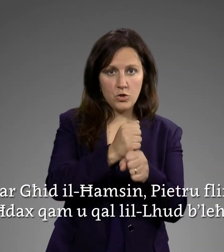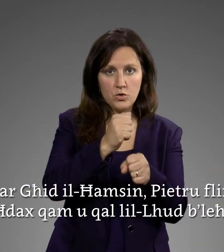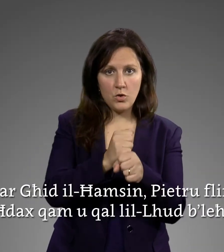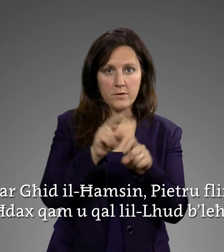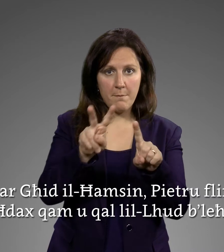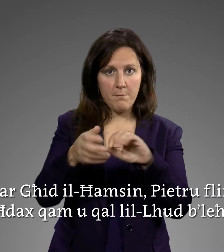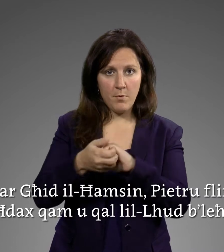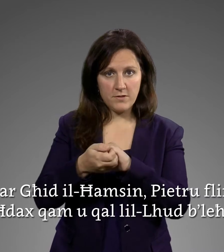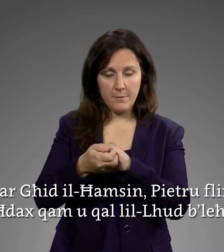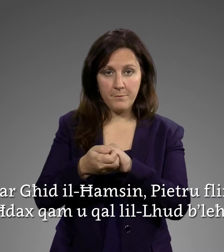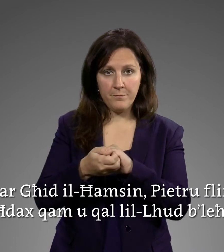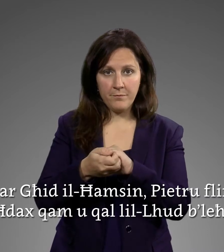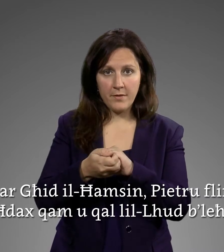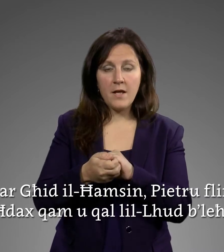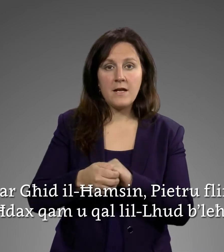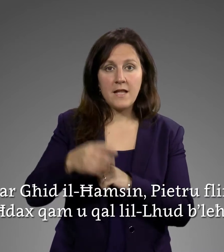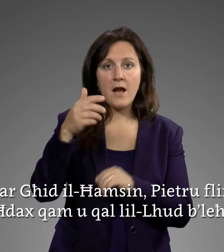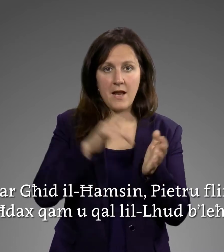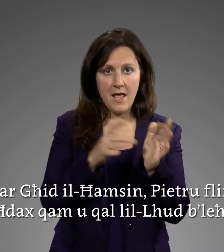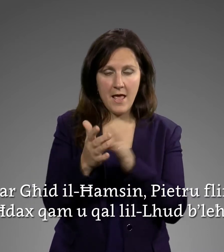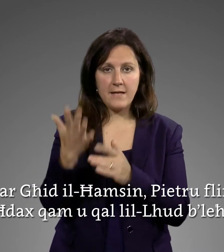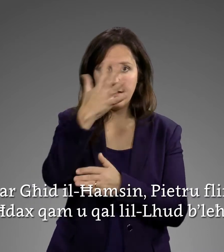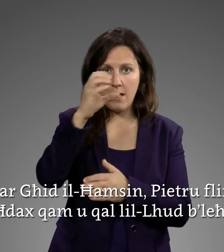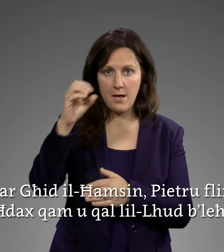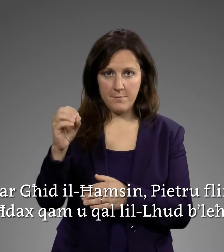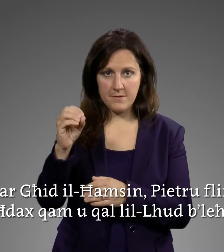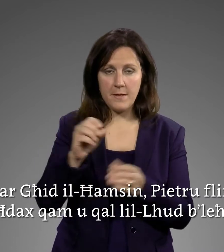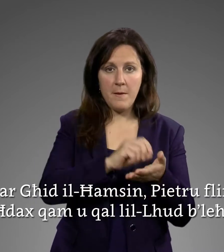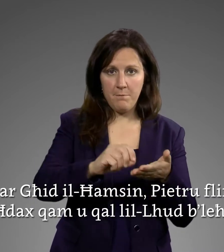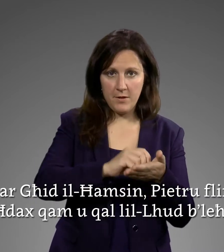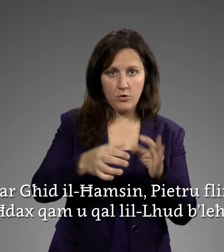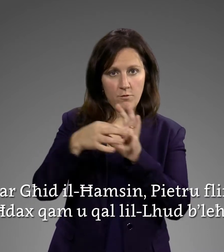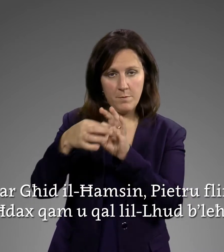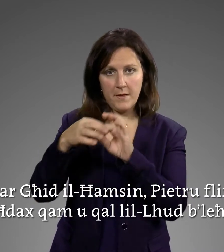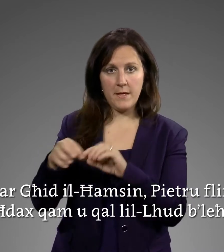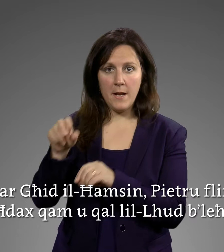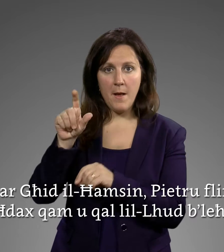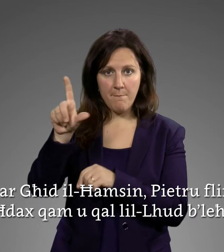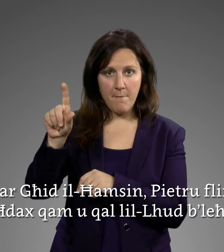Nhar 8 il-50, Pietru flimkien mal-11 qam u qal lill-Lud bl-Eħenoli: